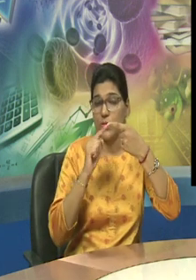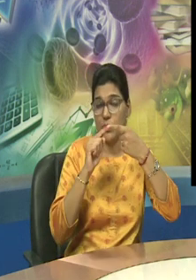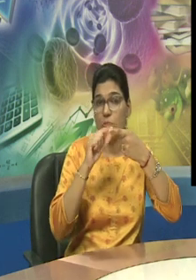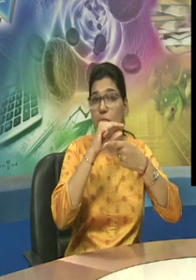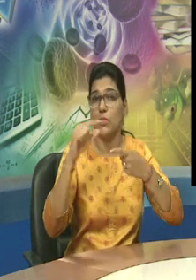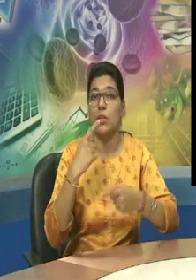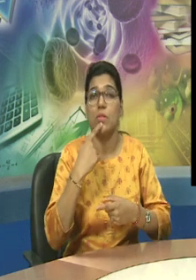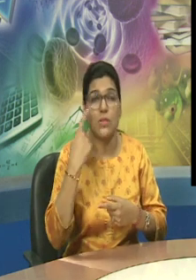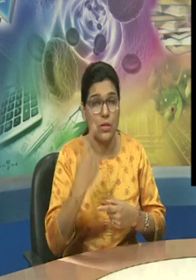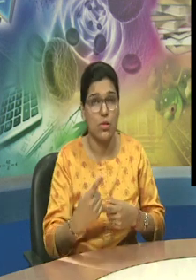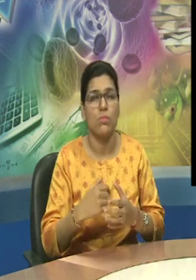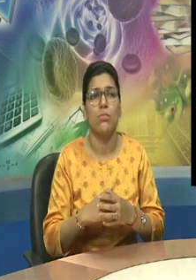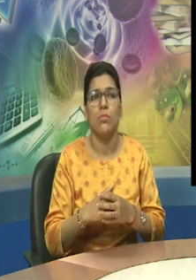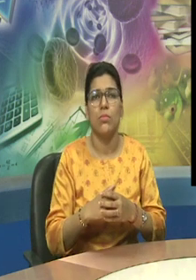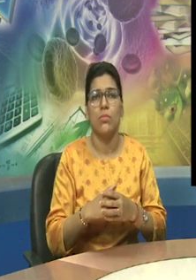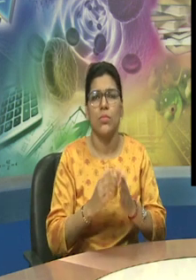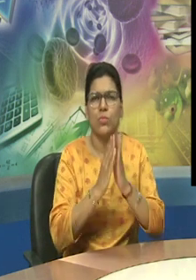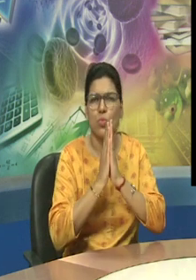की तरफ बढ़ें।